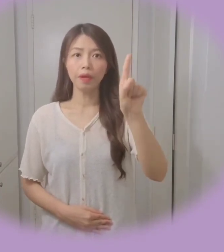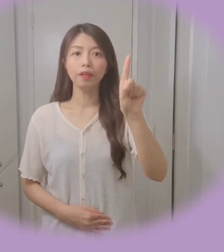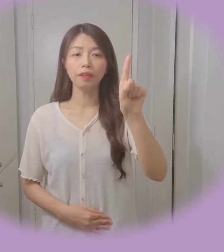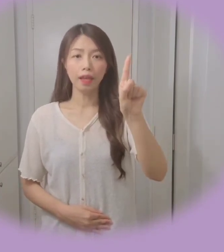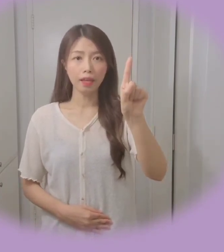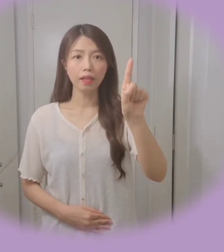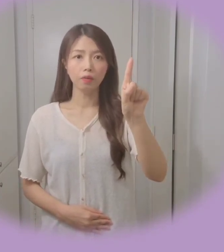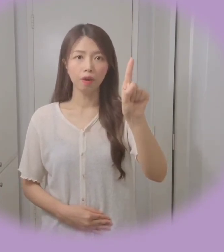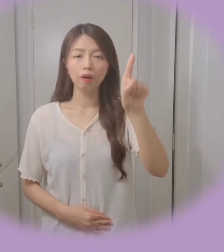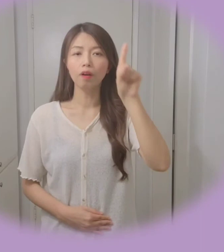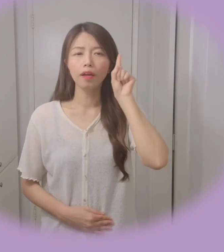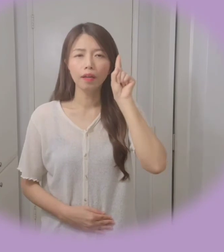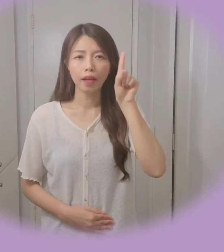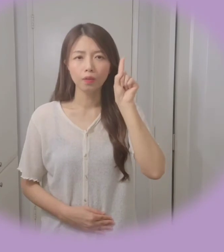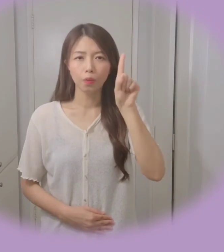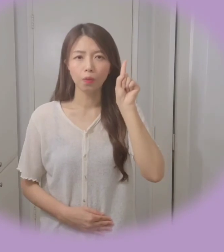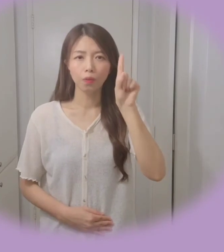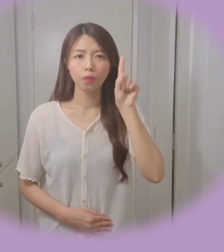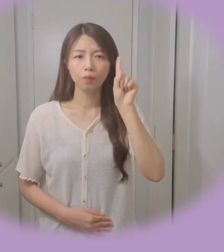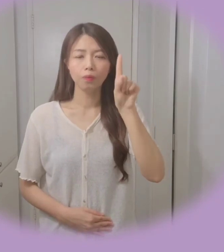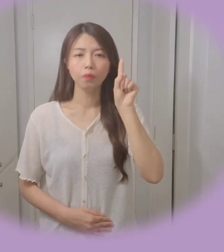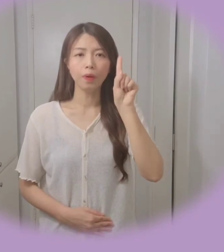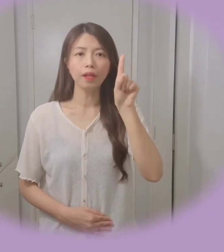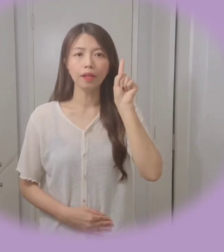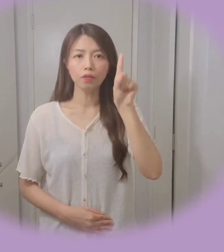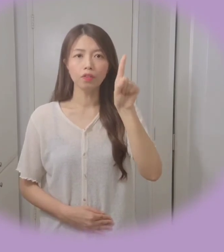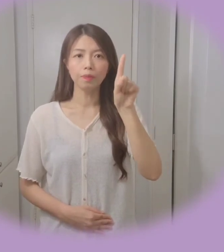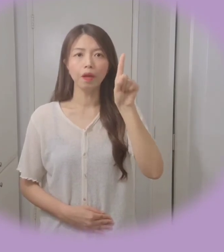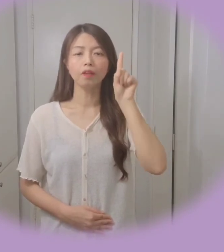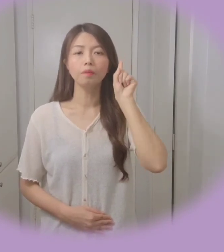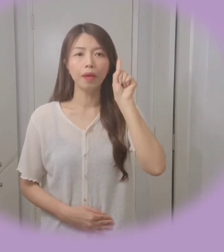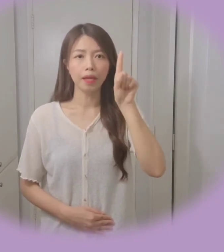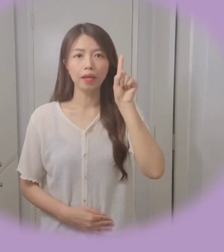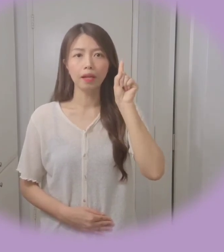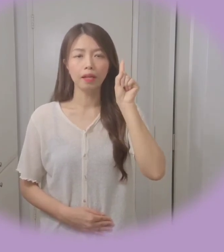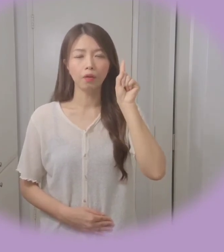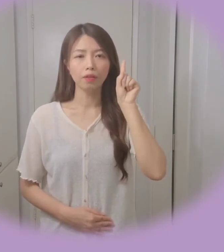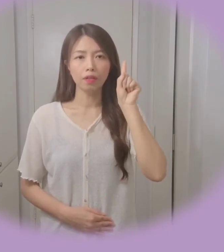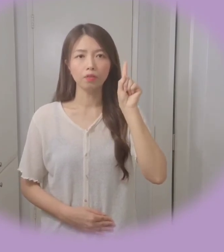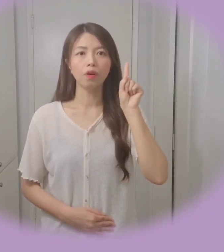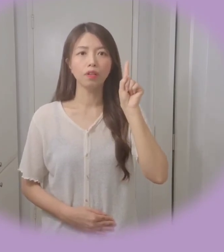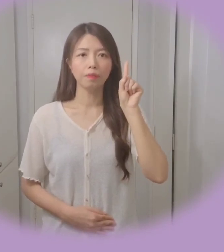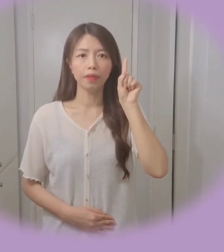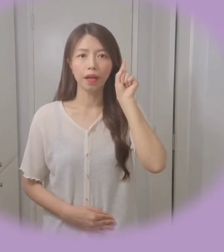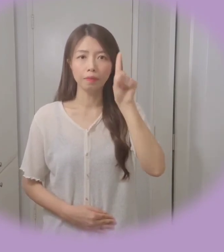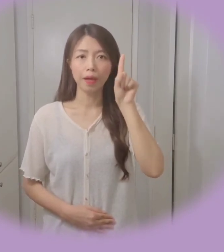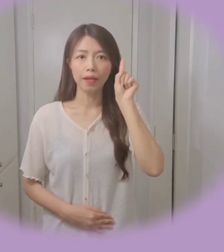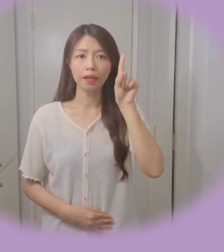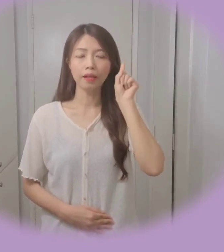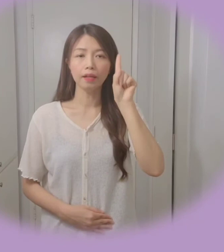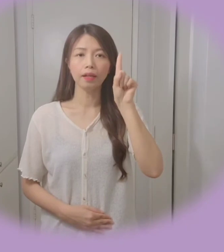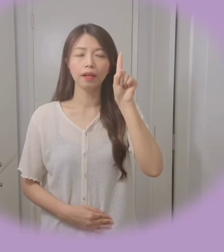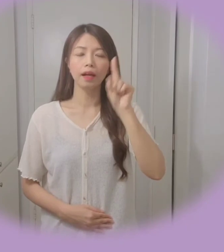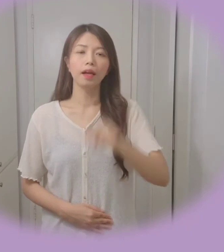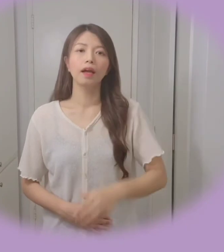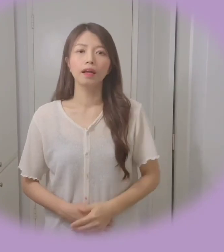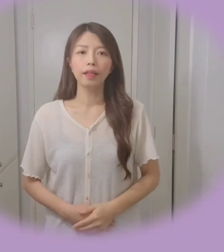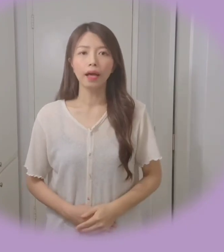번만 하시면 내일이고요, 계속 빨리게 해주시면 매일이라고 하는 뜻의 수어가 됩니다.